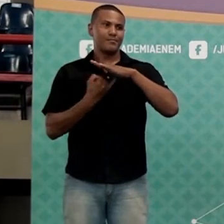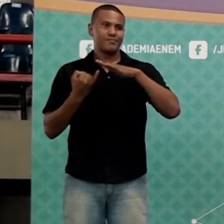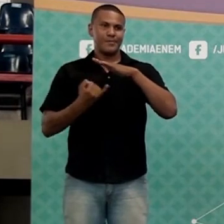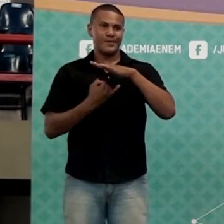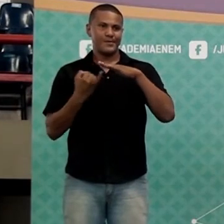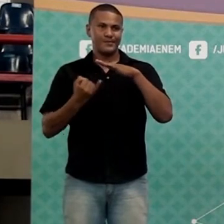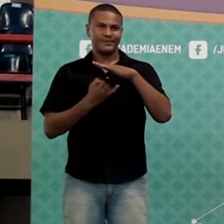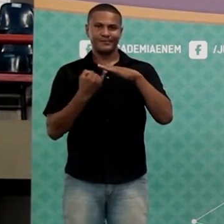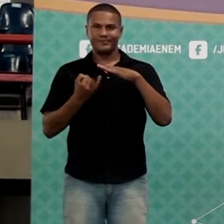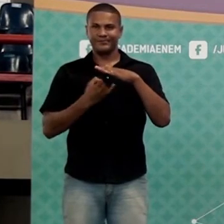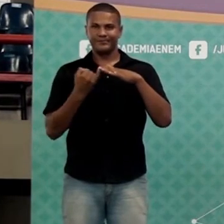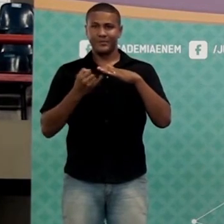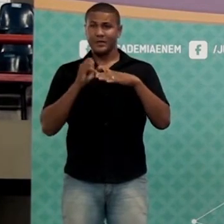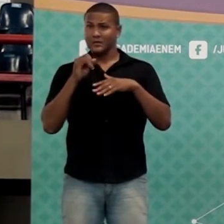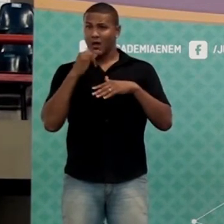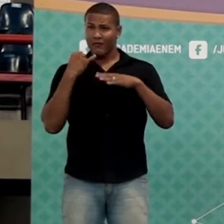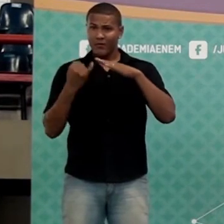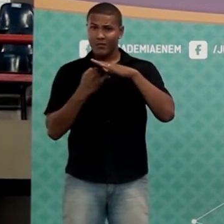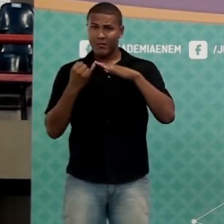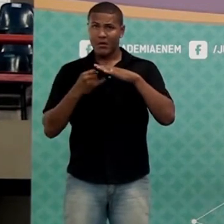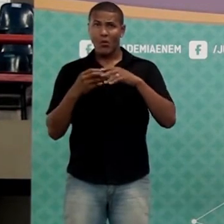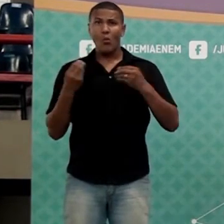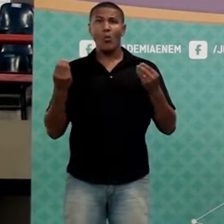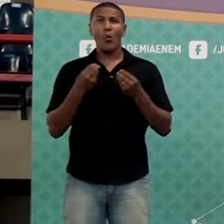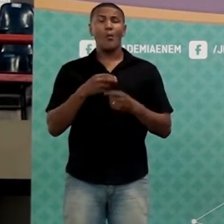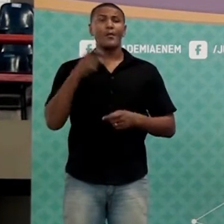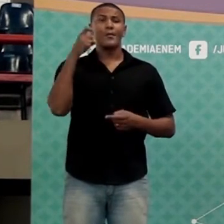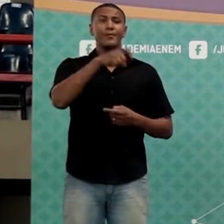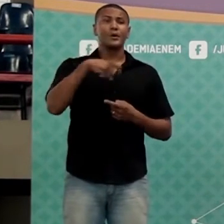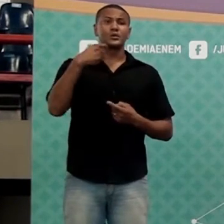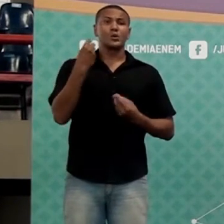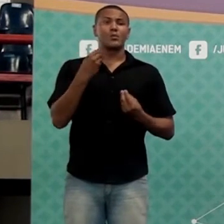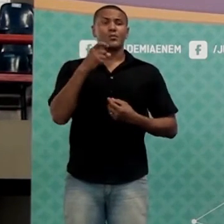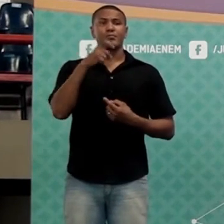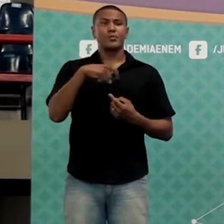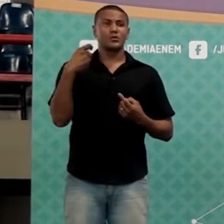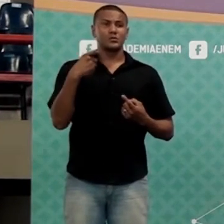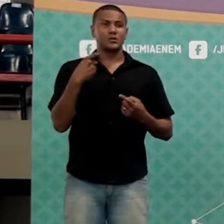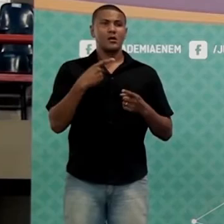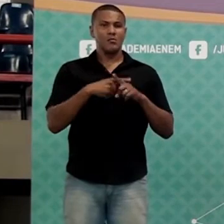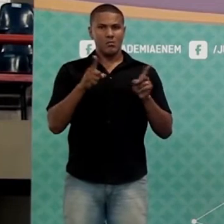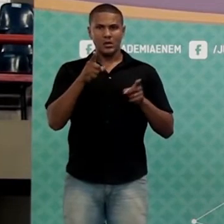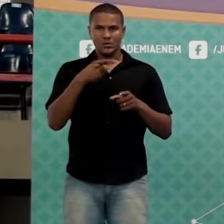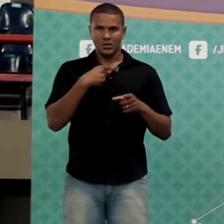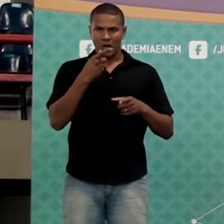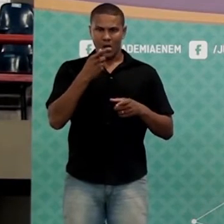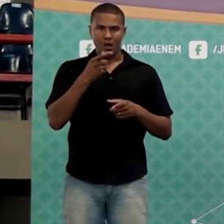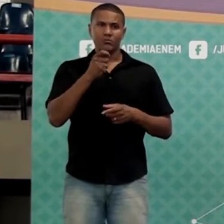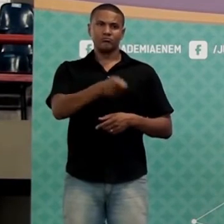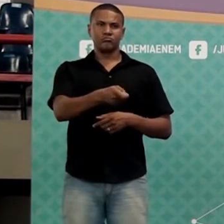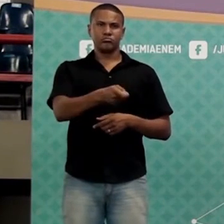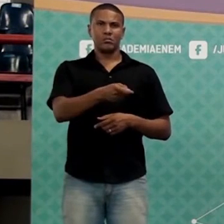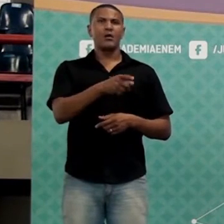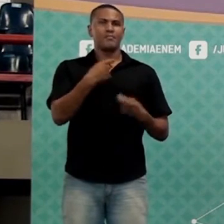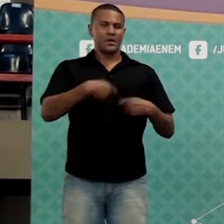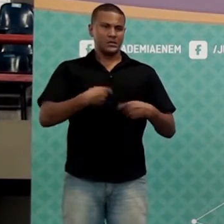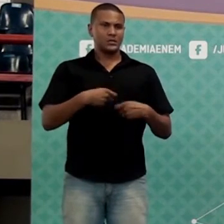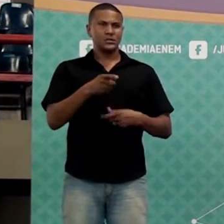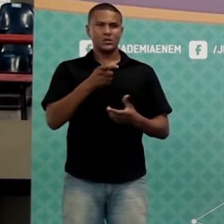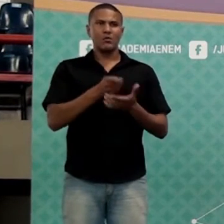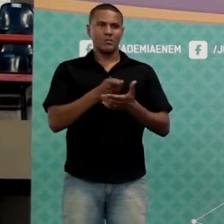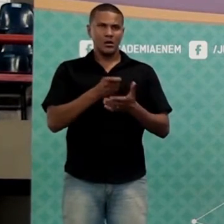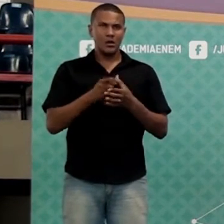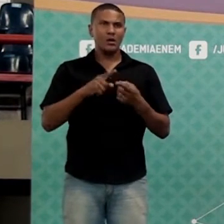Informal. Se o mercado é informal, como é que o governo vai recolher impostos? Mas ele é obrigado a lidar? Retorno? Tem. Tem que